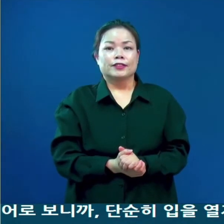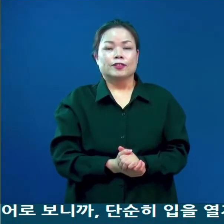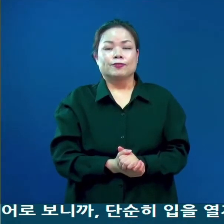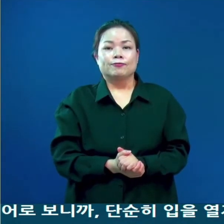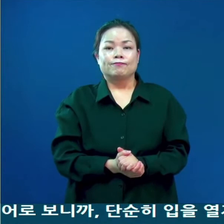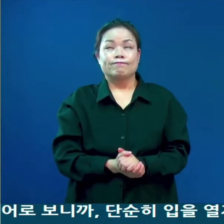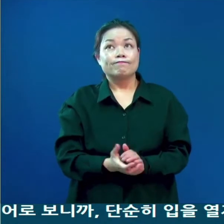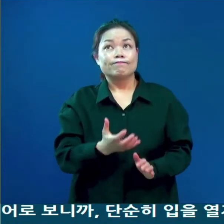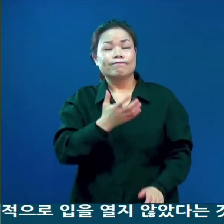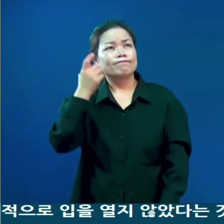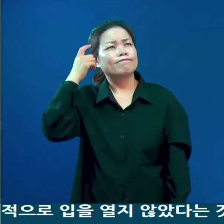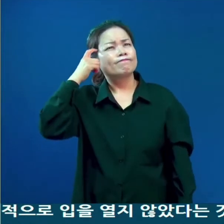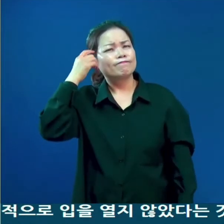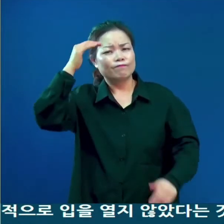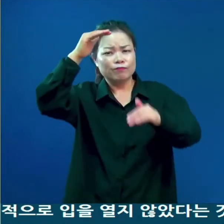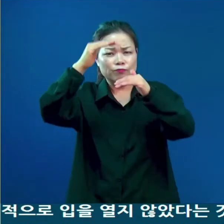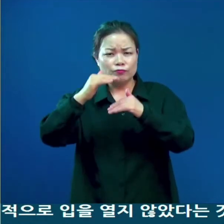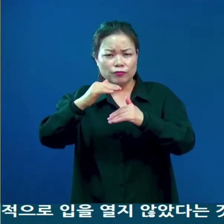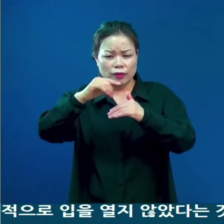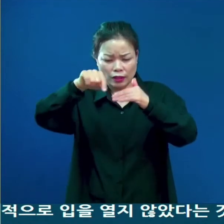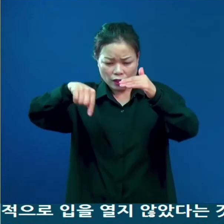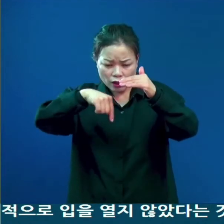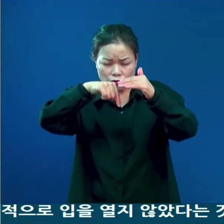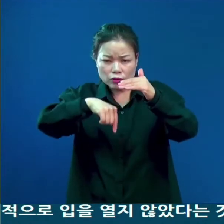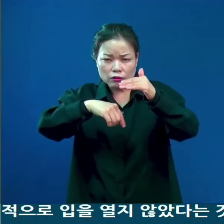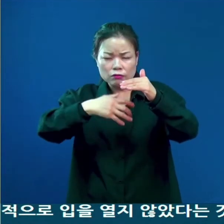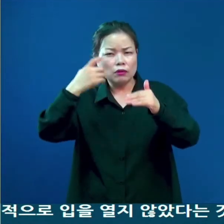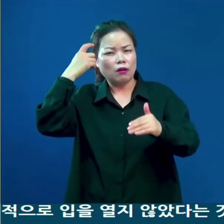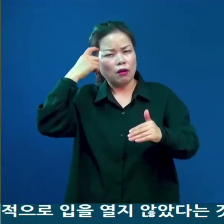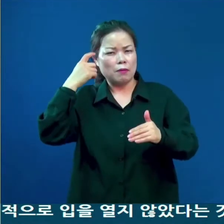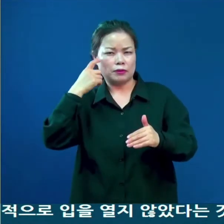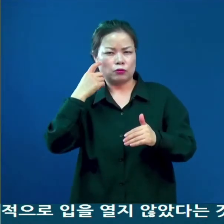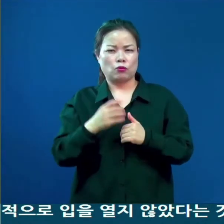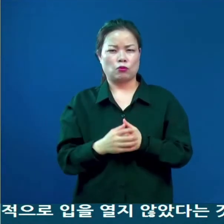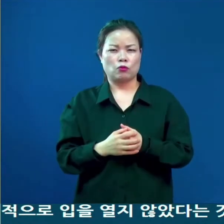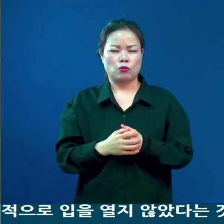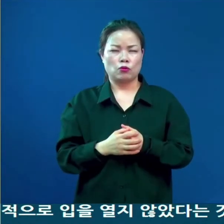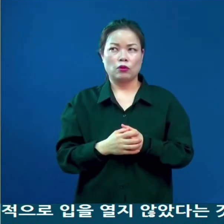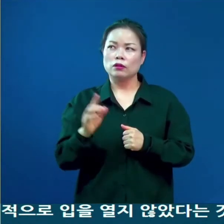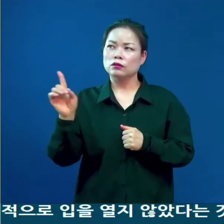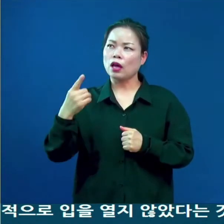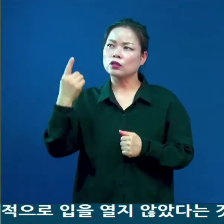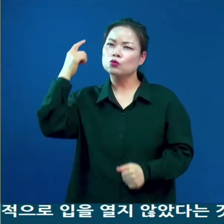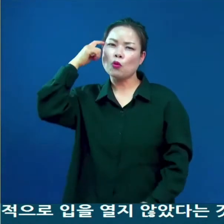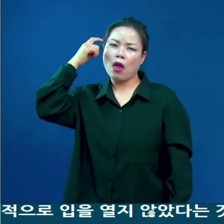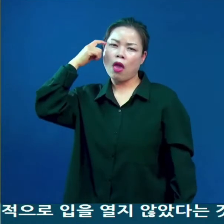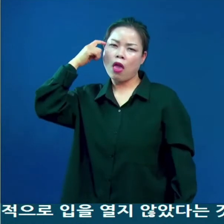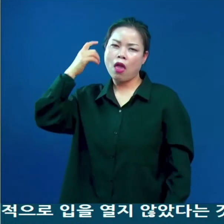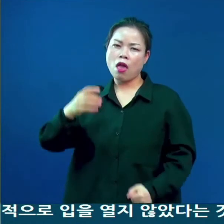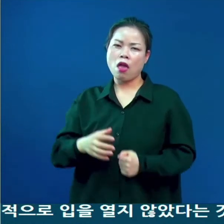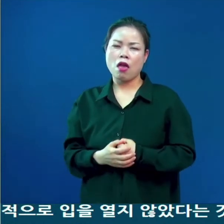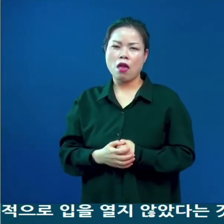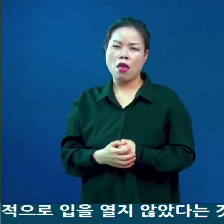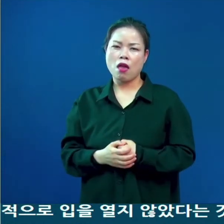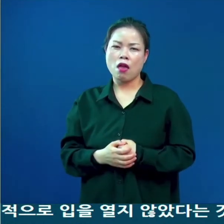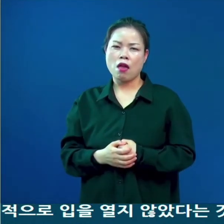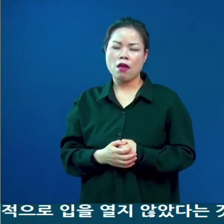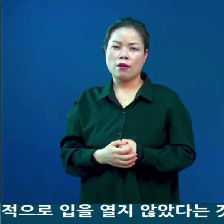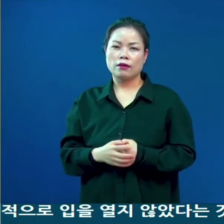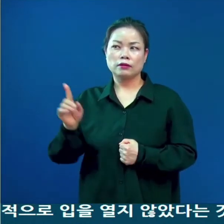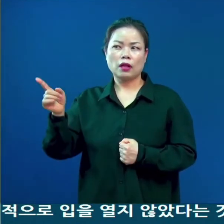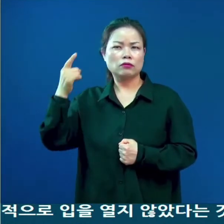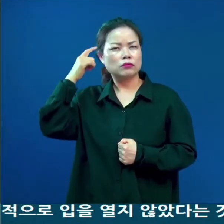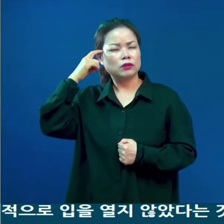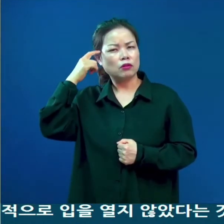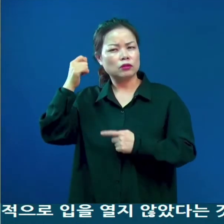저는 좀 상상을 해봤어요. 본문 안에 맥락 가운데 상상을 해봤습니다. 다윗이 왜 이랬을까? 뭐 이런 생각을 다윗이 했을